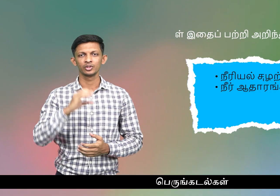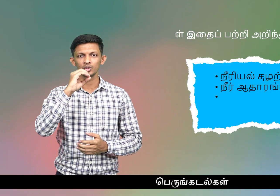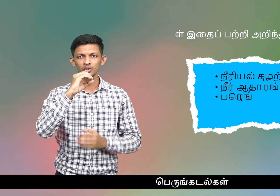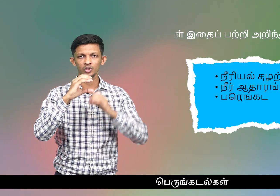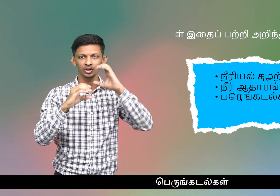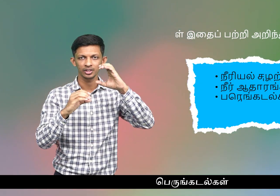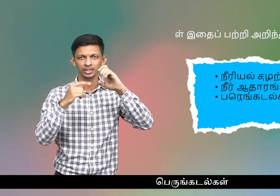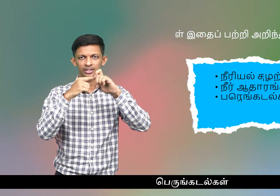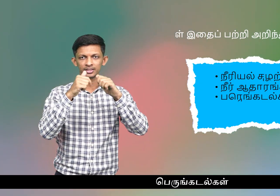பெருங்கடல்கள்,